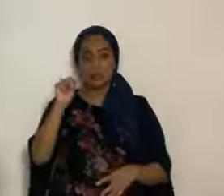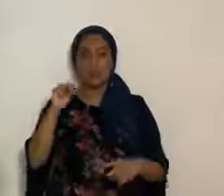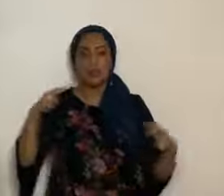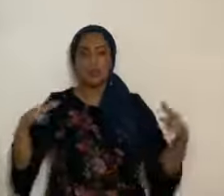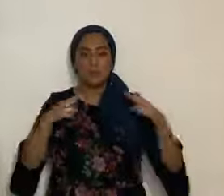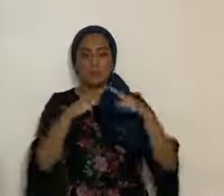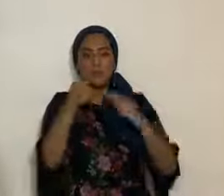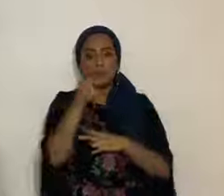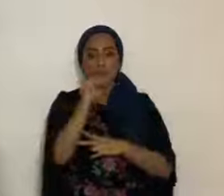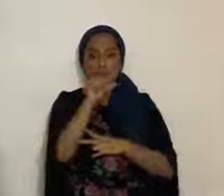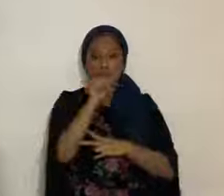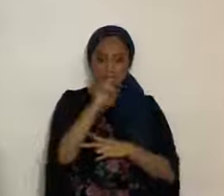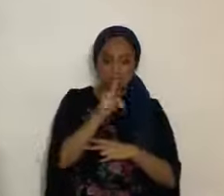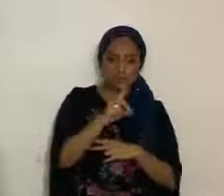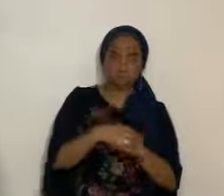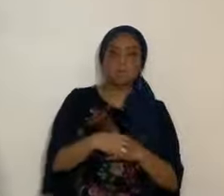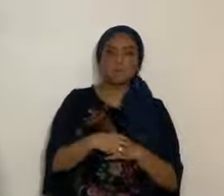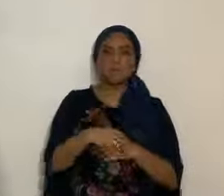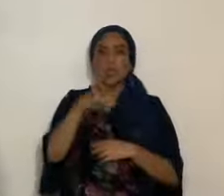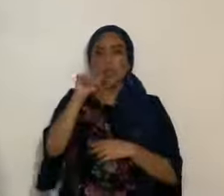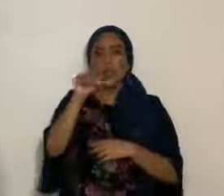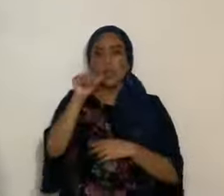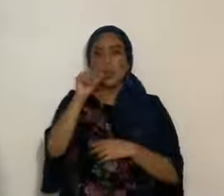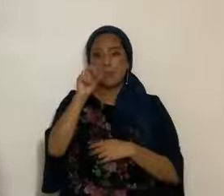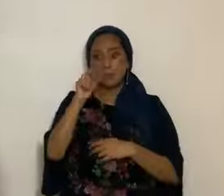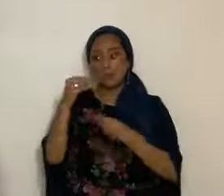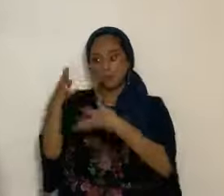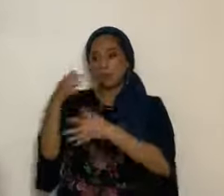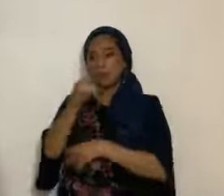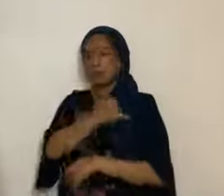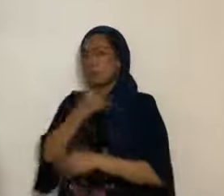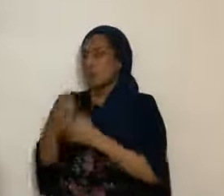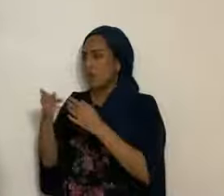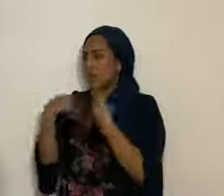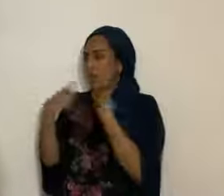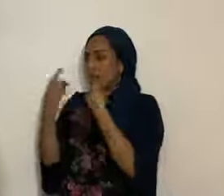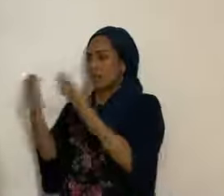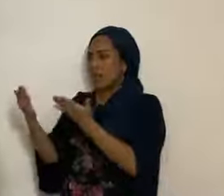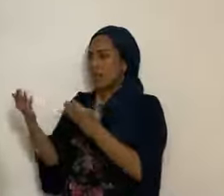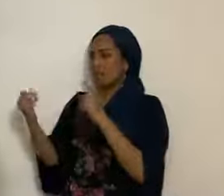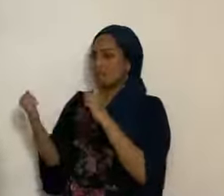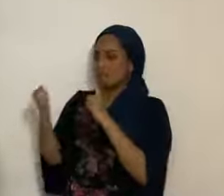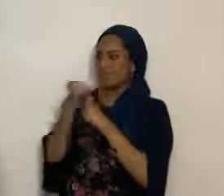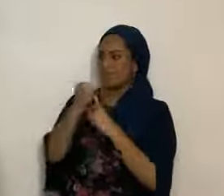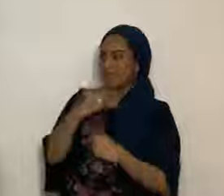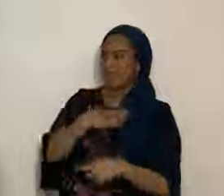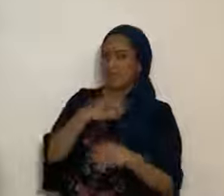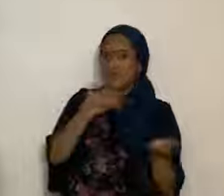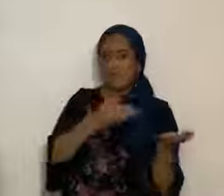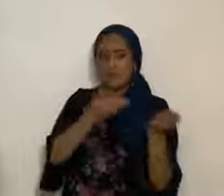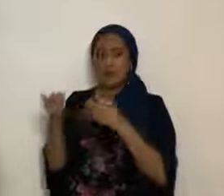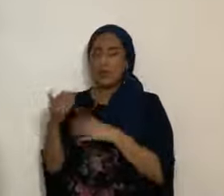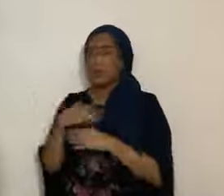de Galaad. Y dijo Labán a Jacob: ¿qué has hecho? ¿Que me engañaste y has traído a mis hijas como prisioneras